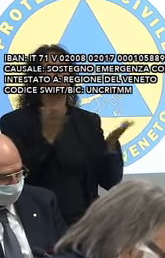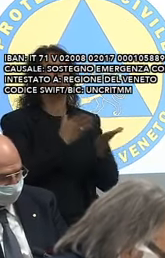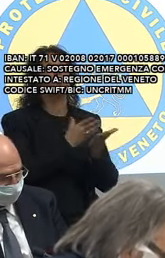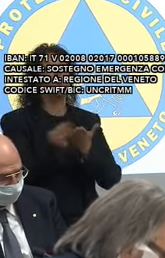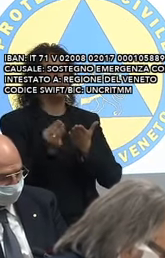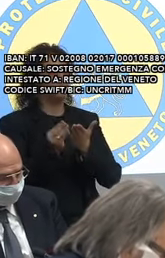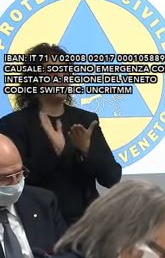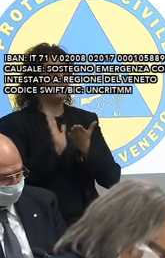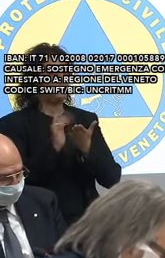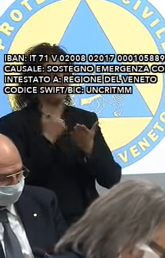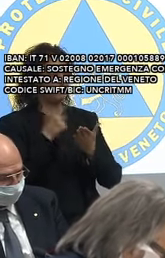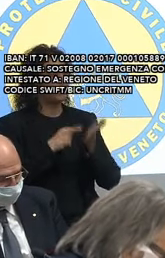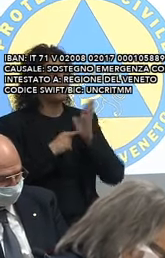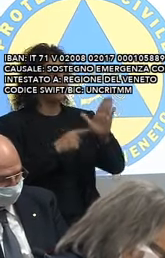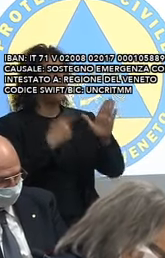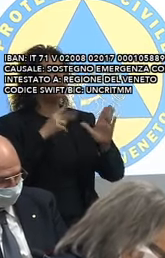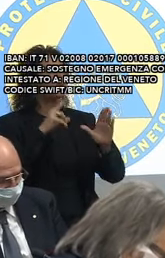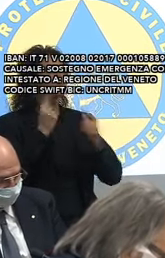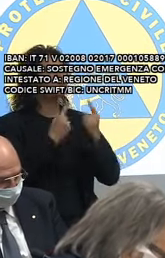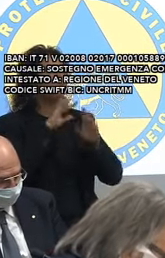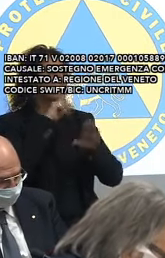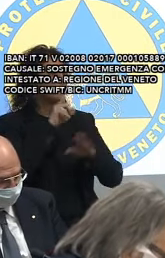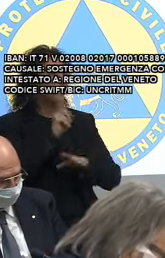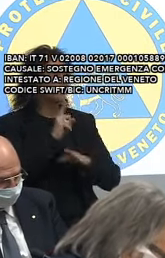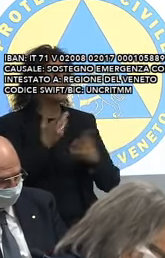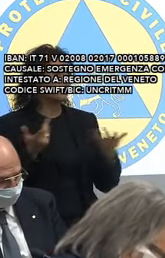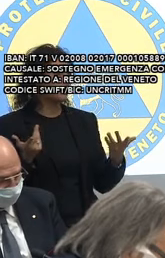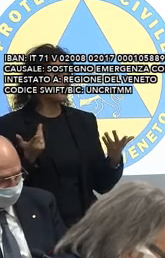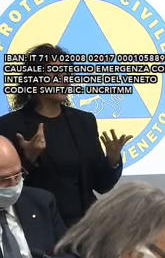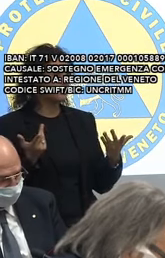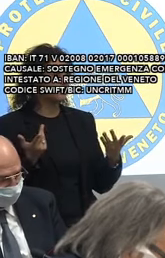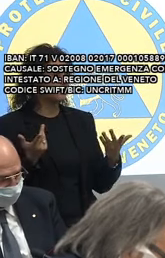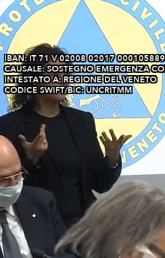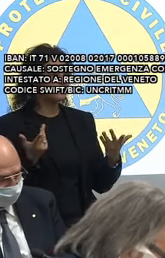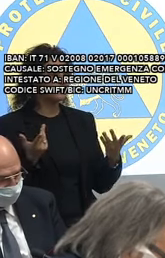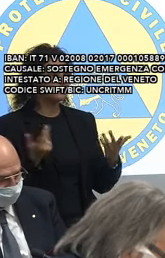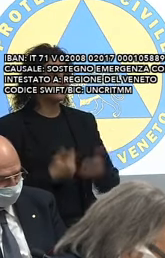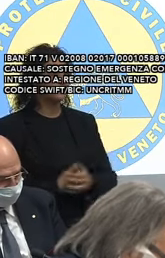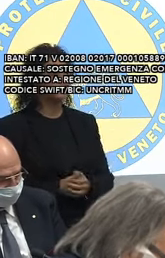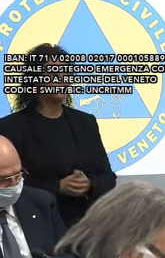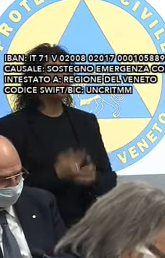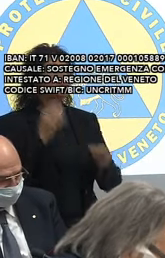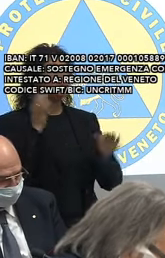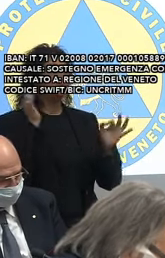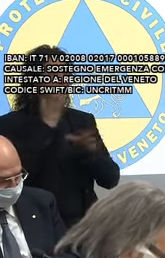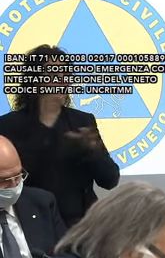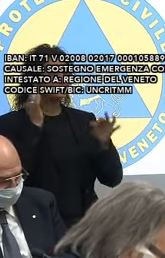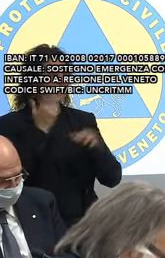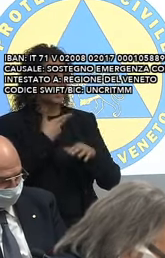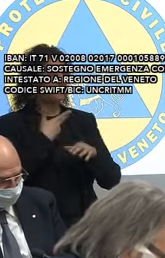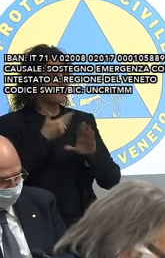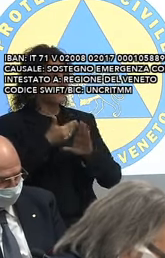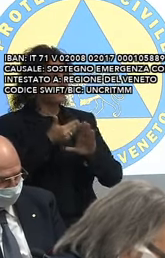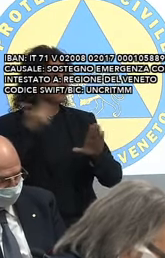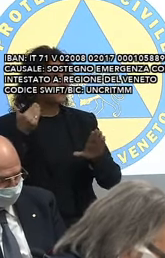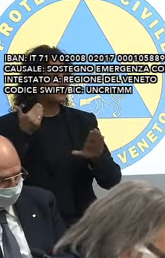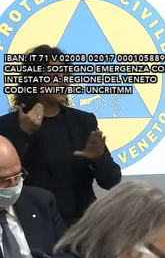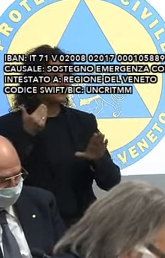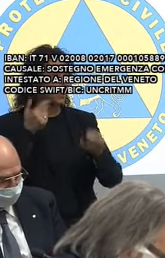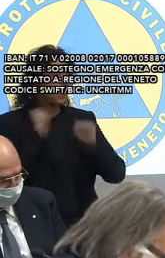cosa vecchia, per dirla in soldoni, se fosse stato realizzato l'avremmo utilizzato, pensate solo i blocchi della ricerca,